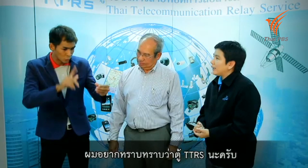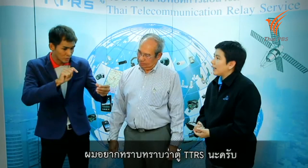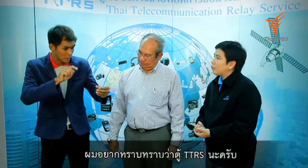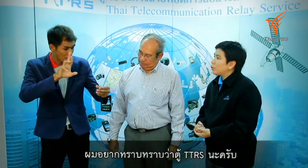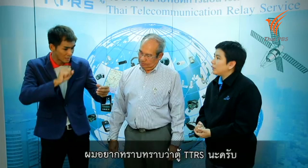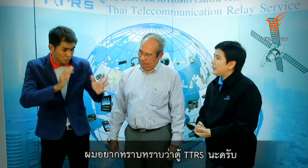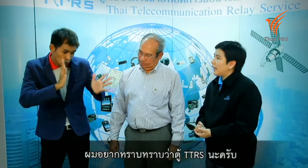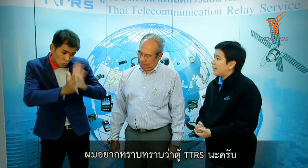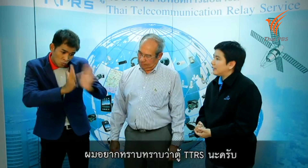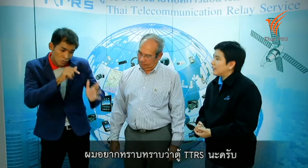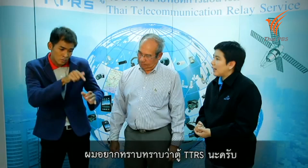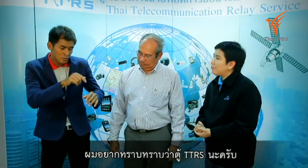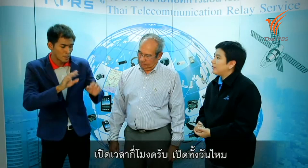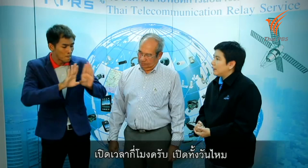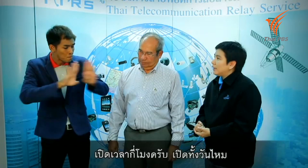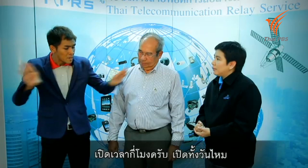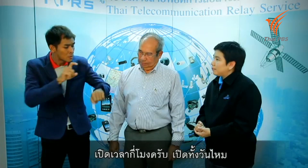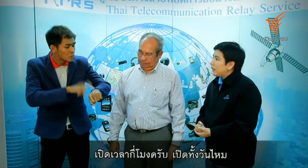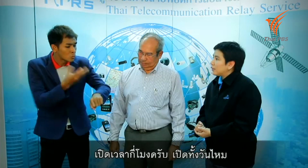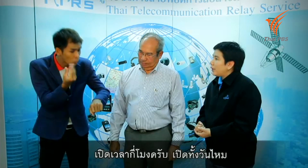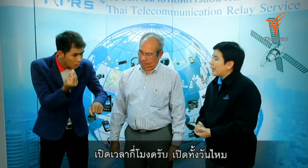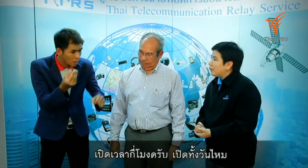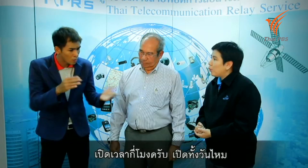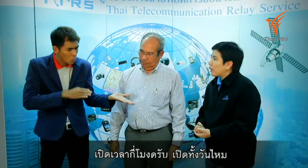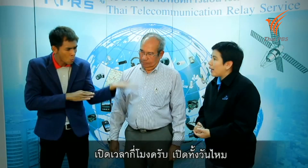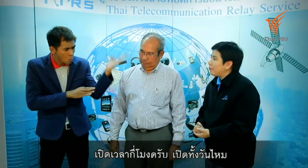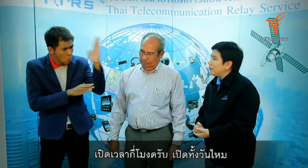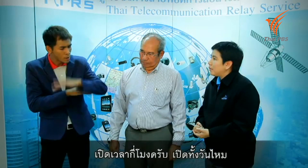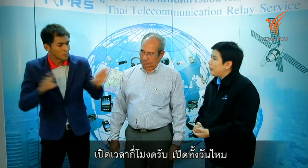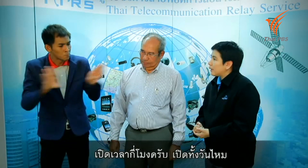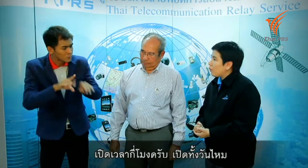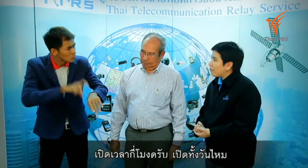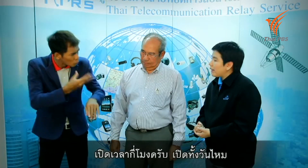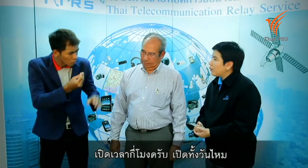าตู้ TTRS เนี่ยเปิดเวลากี่โมงครับเปิดทั้งวันไหม